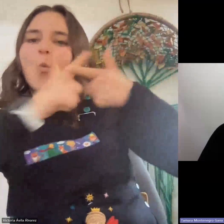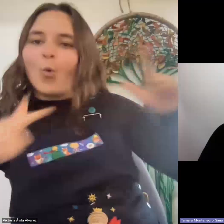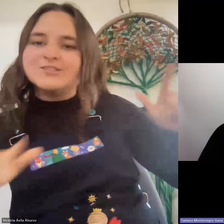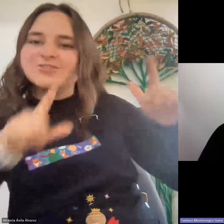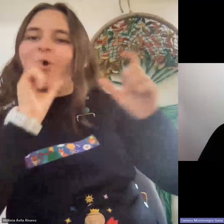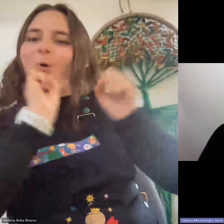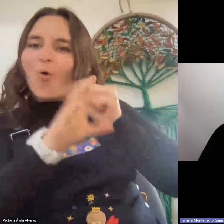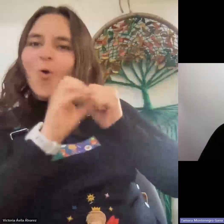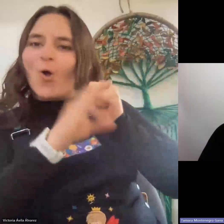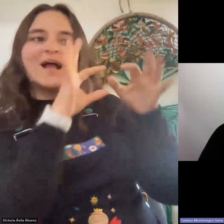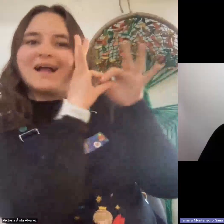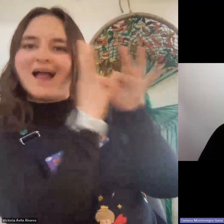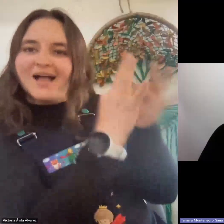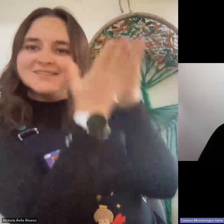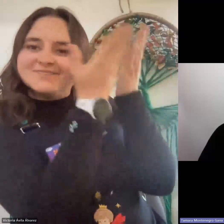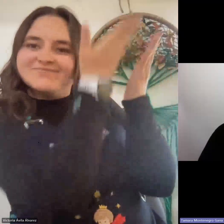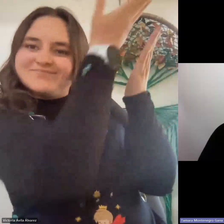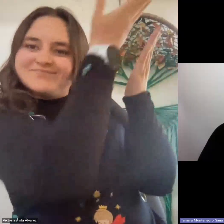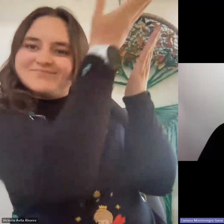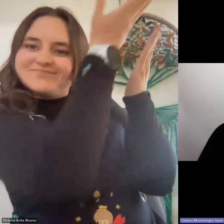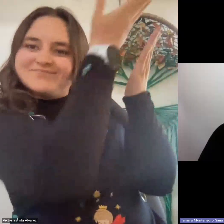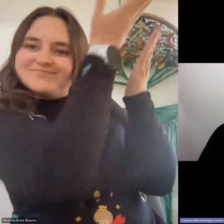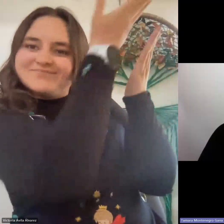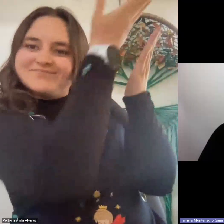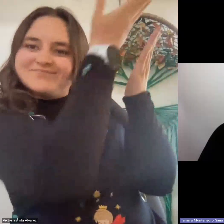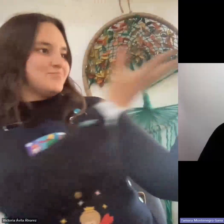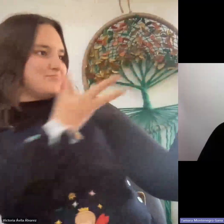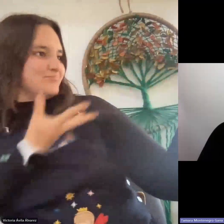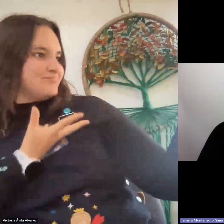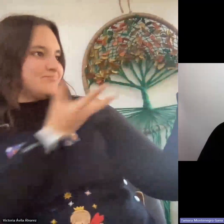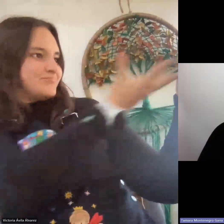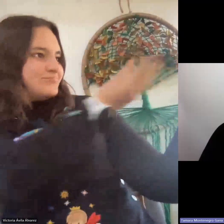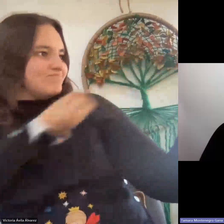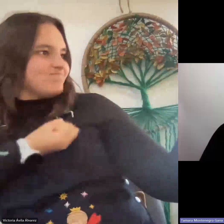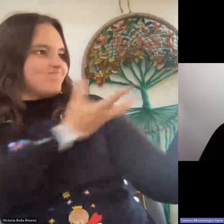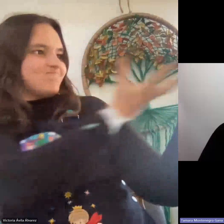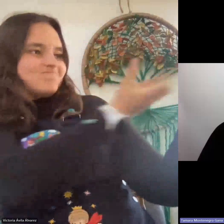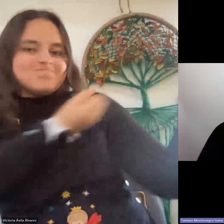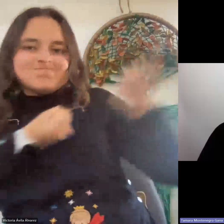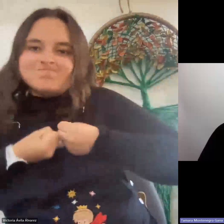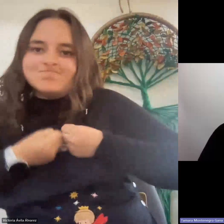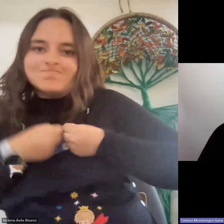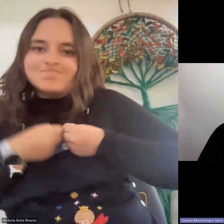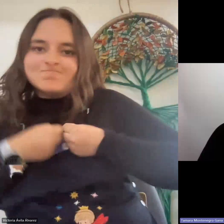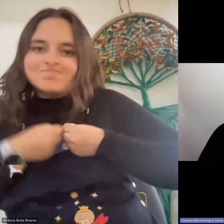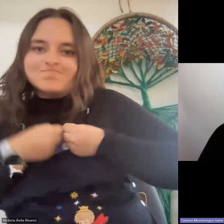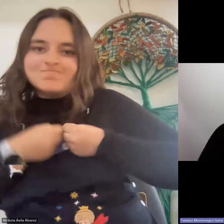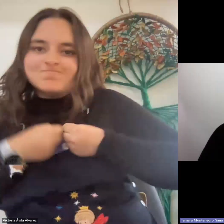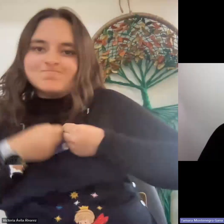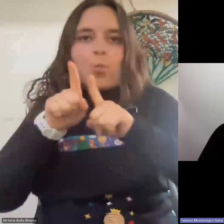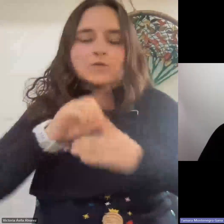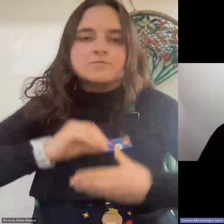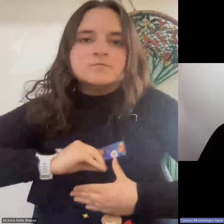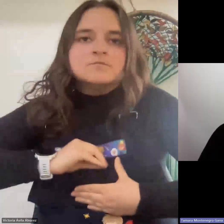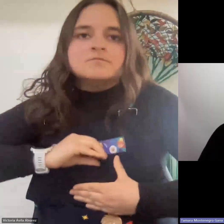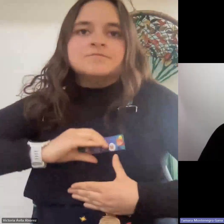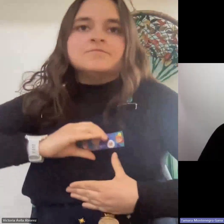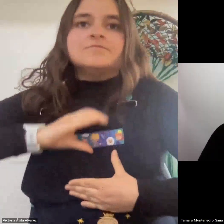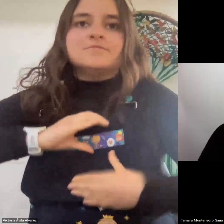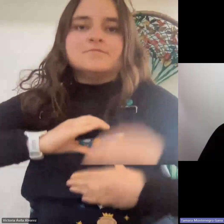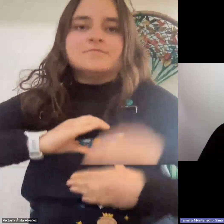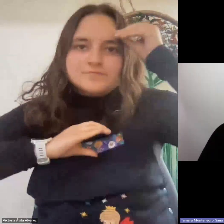como personas, vean ese modelo de educación, la lingüística, cómo funciona, que ellos vayan